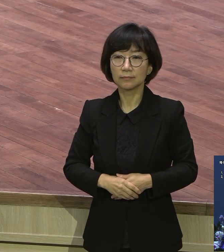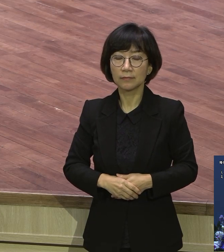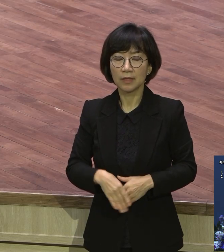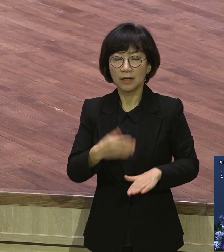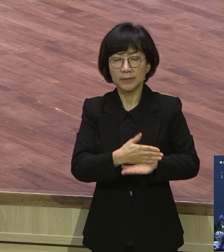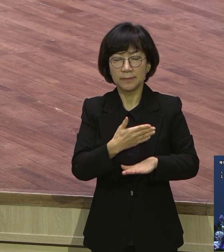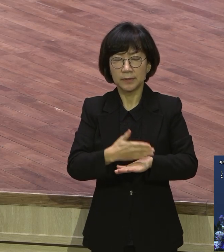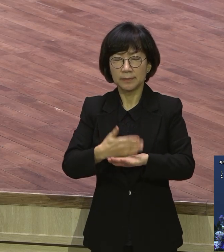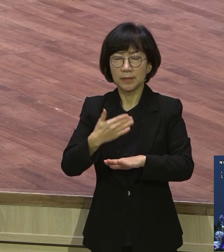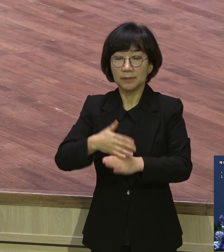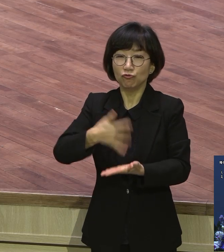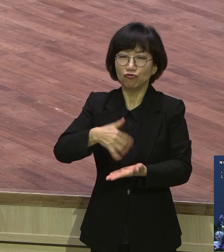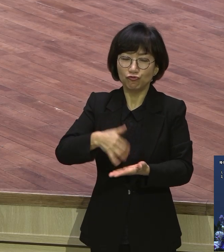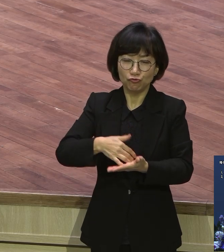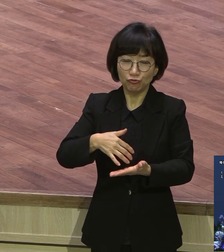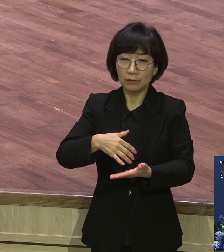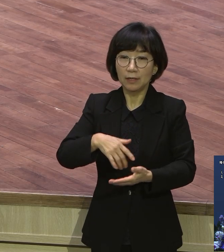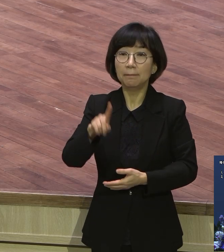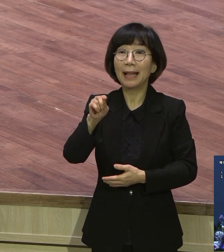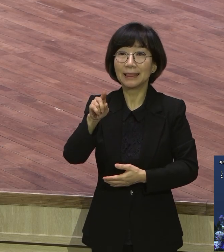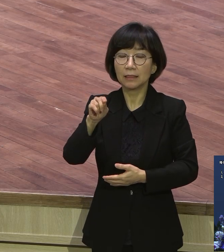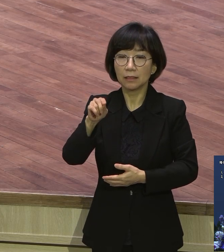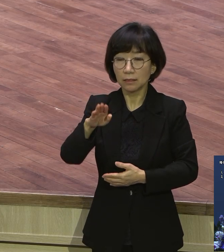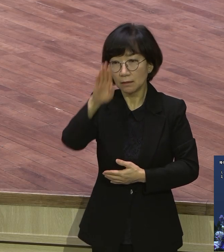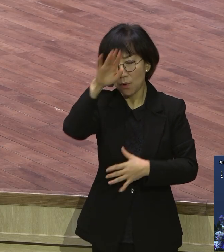그랬더니 완치가 됐다